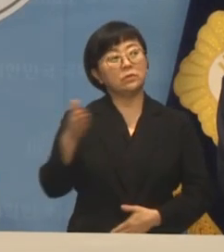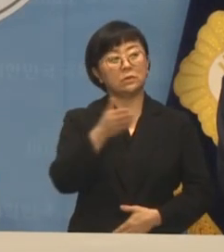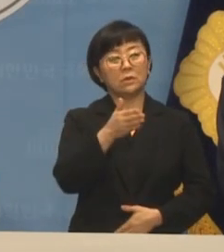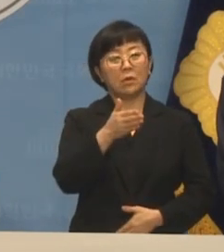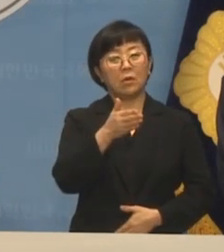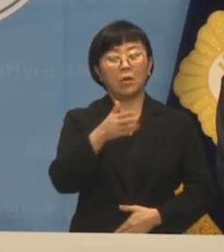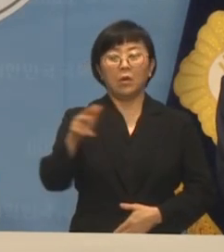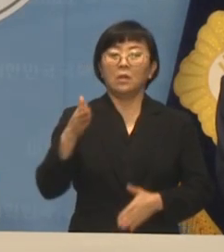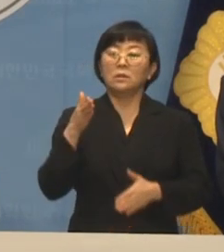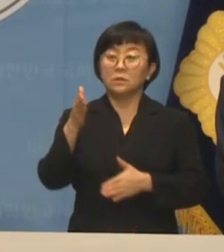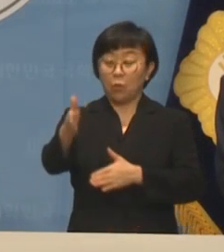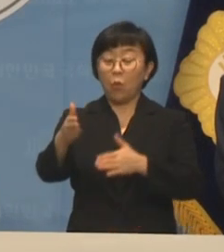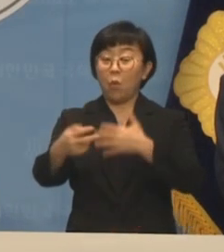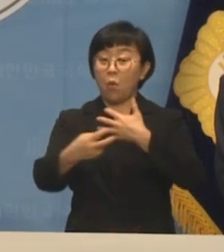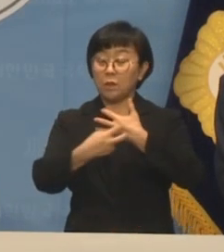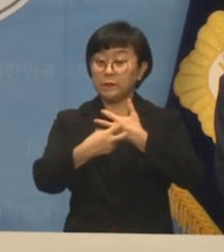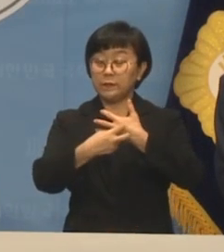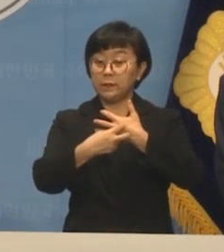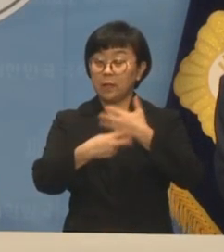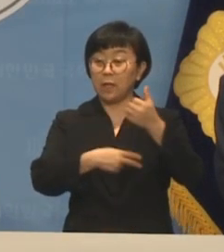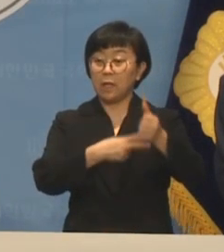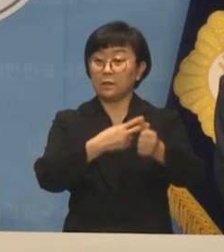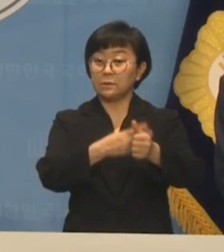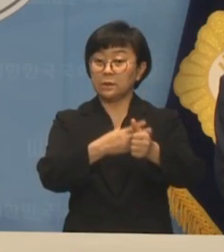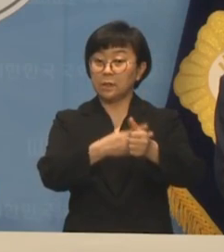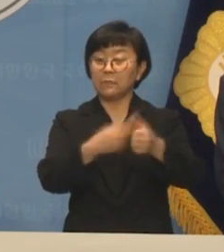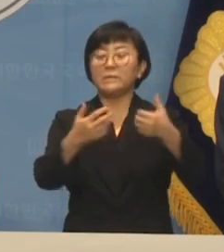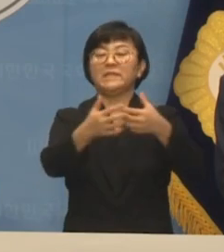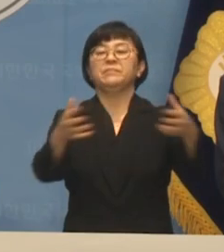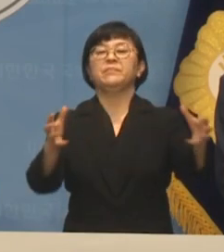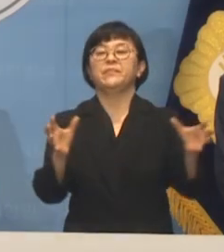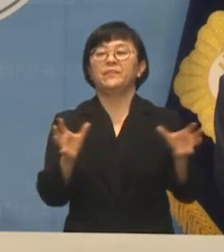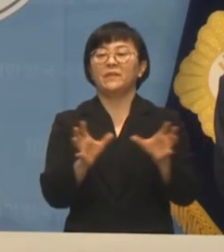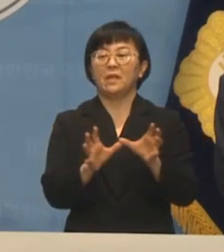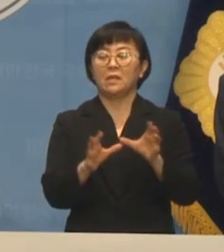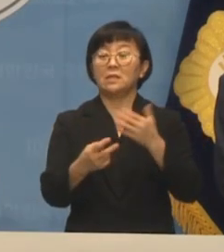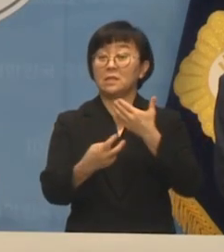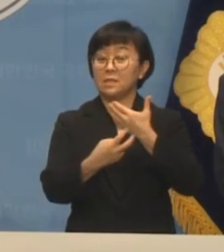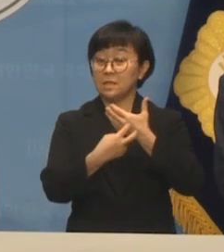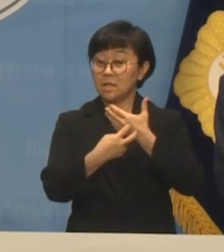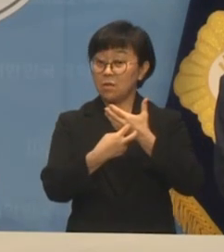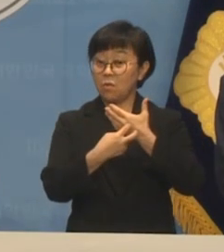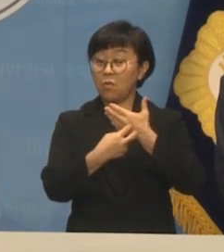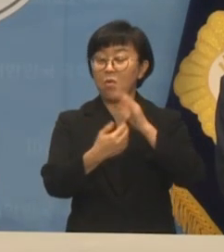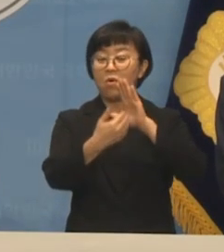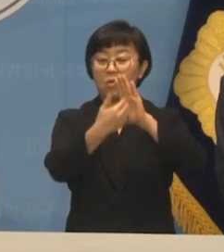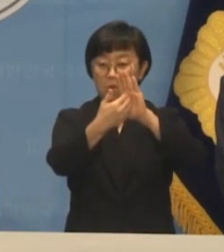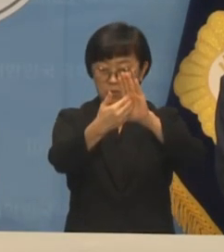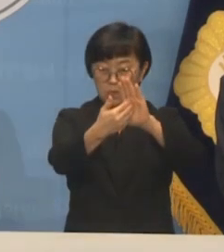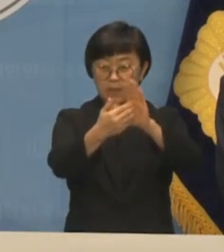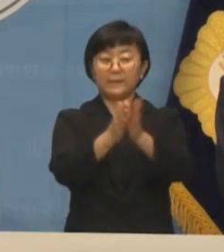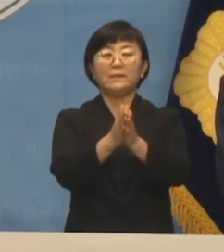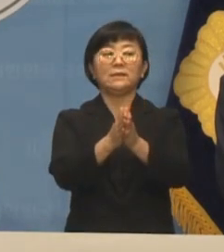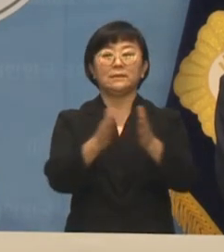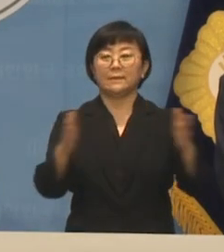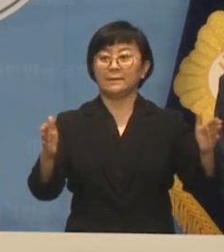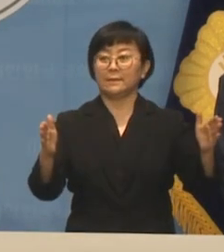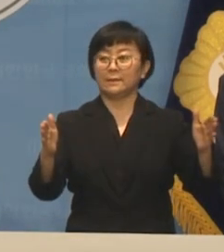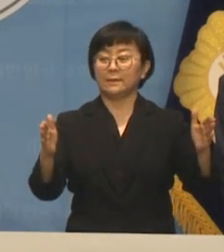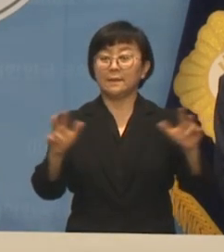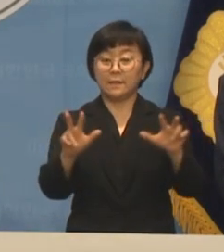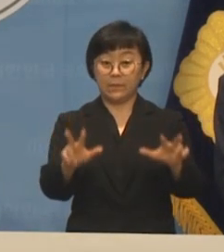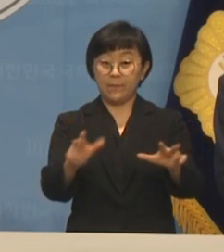오늘부터 전공의들의 집단 진료 거부가 시작되었습니다. 그래서